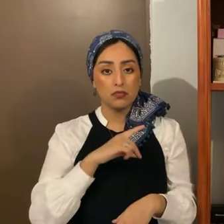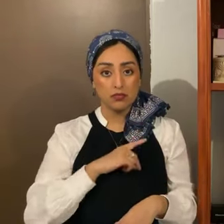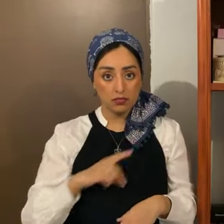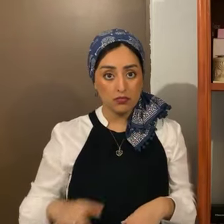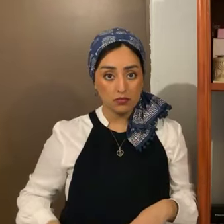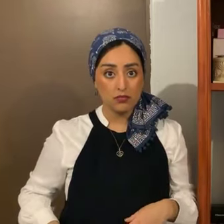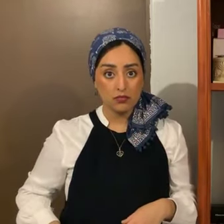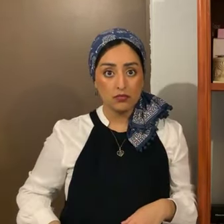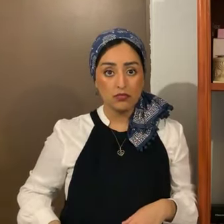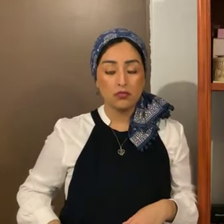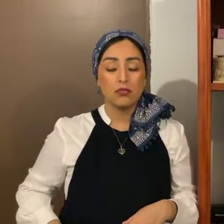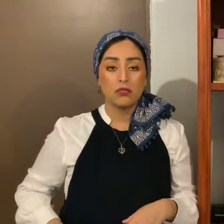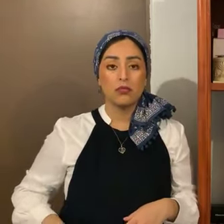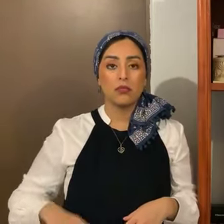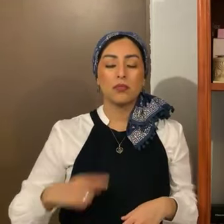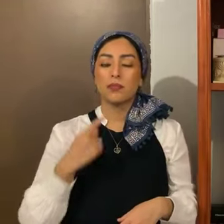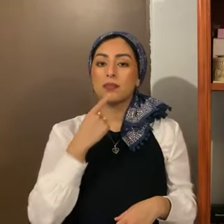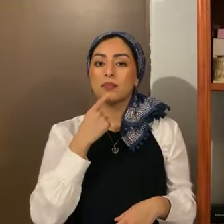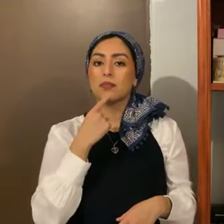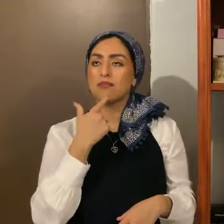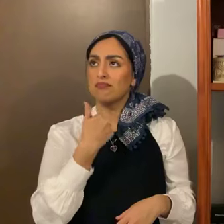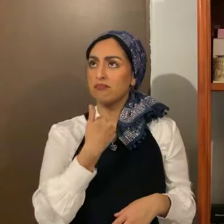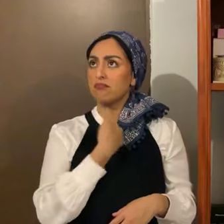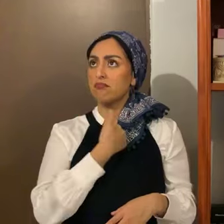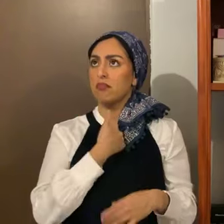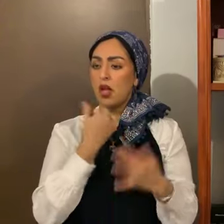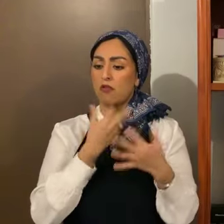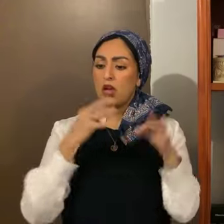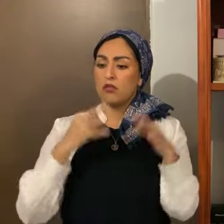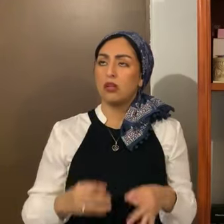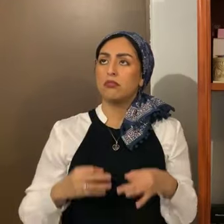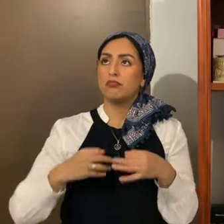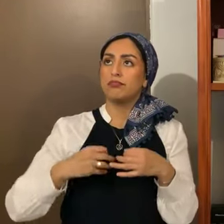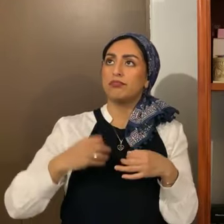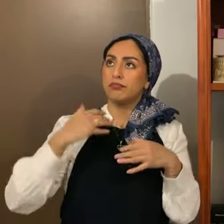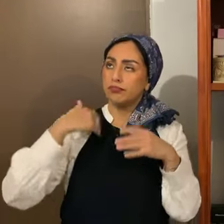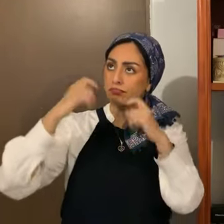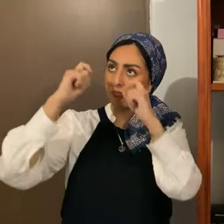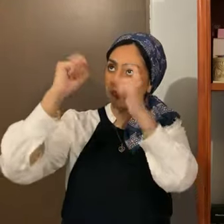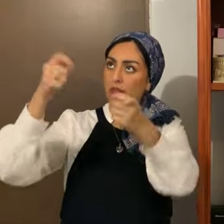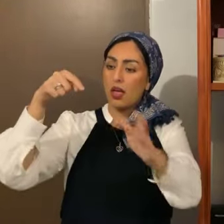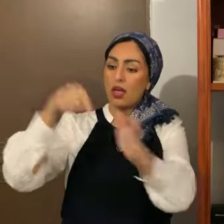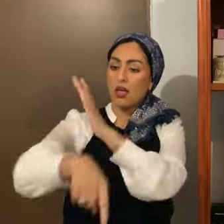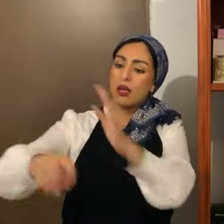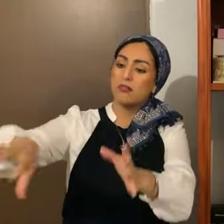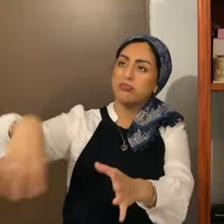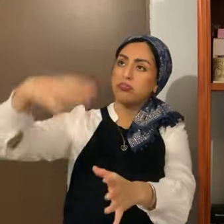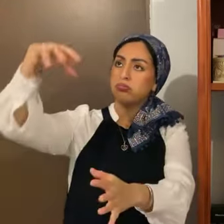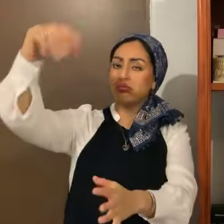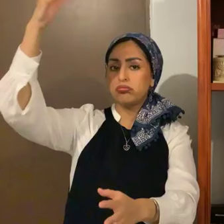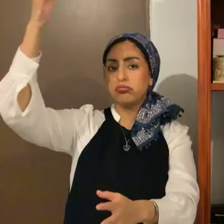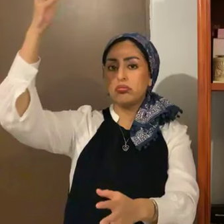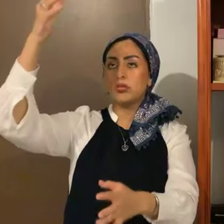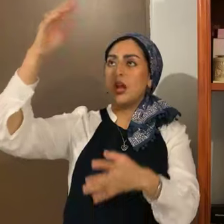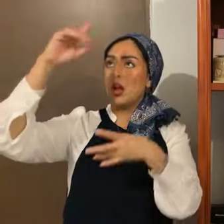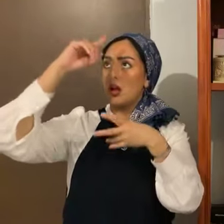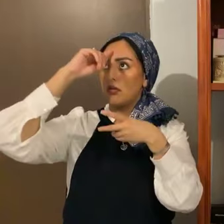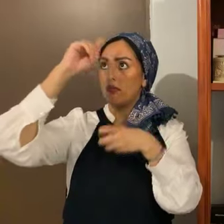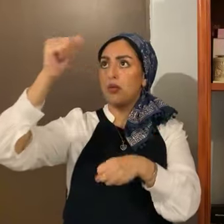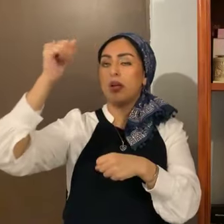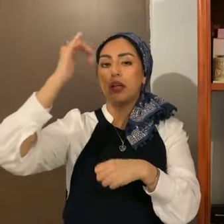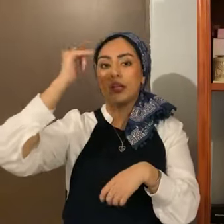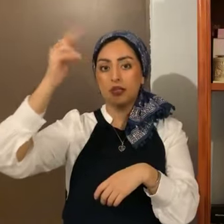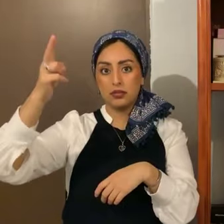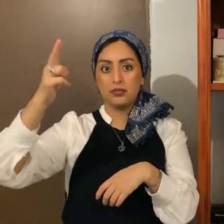voluntariamente iba a ofrecer ofrenda, ¿sí? Y que él era un buen creyente, que tenía confianza en